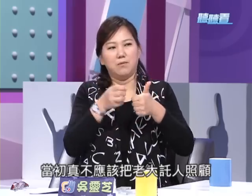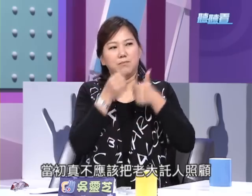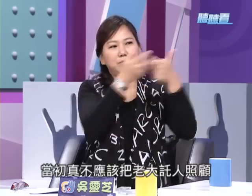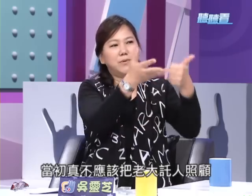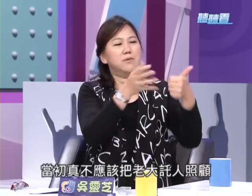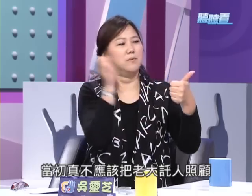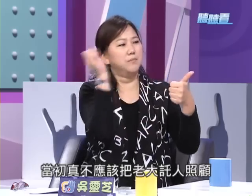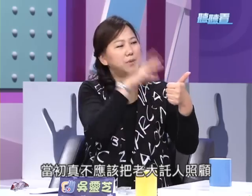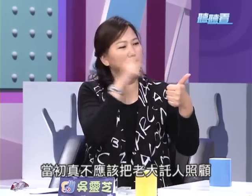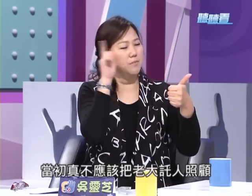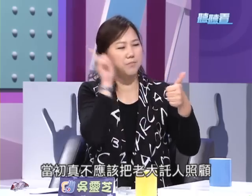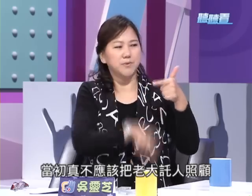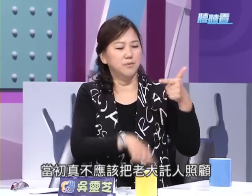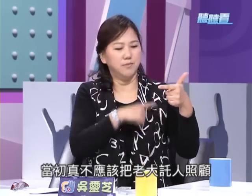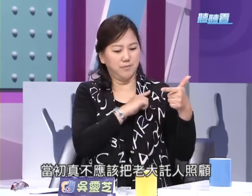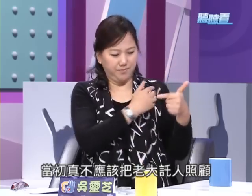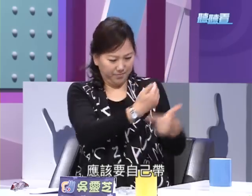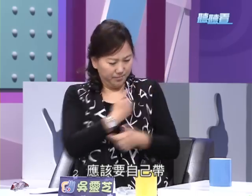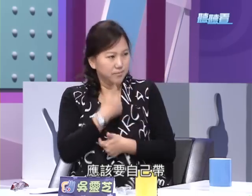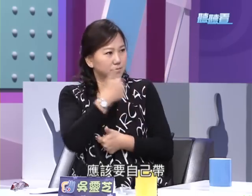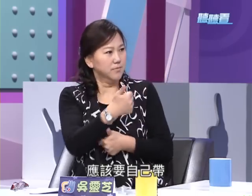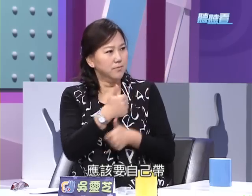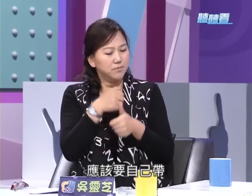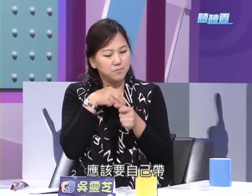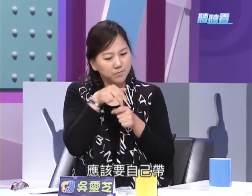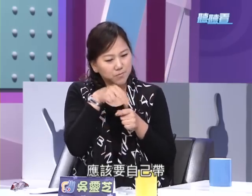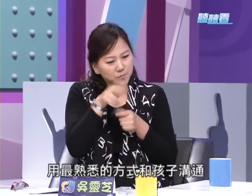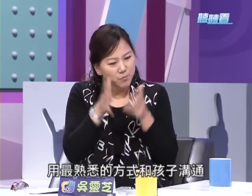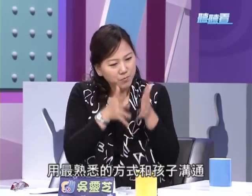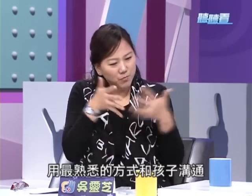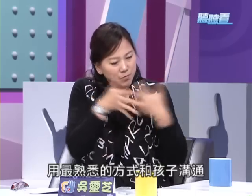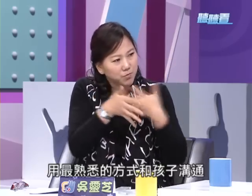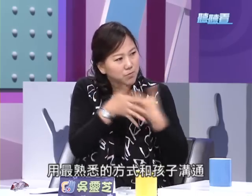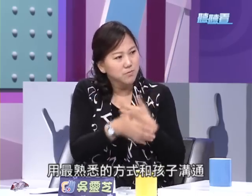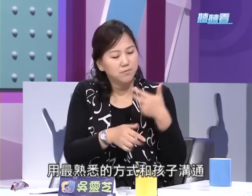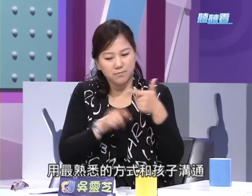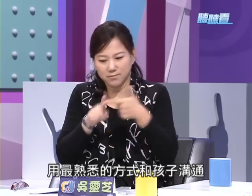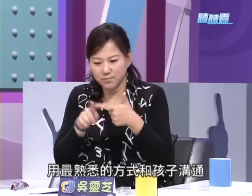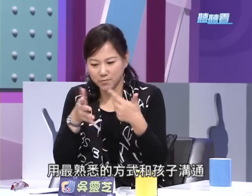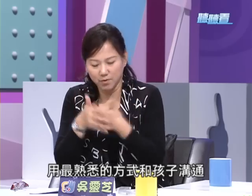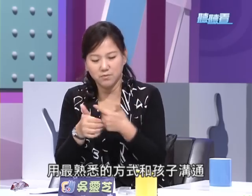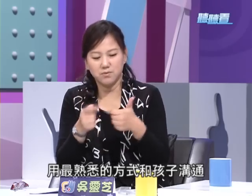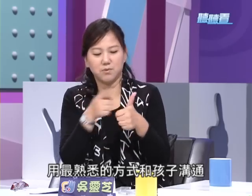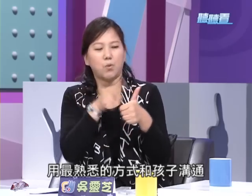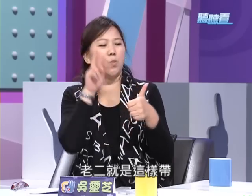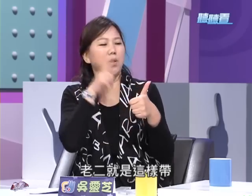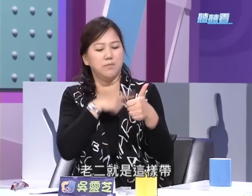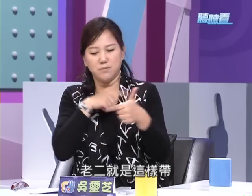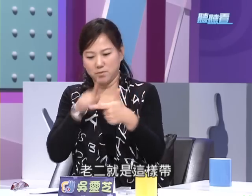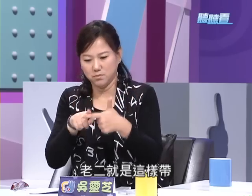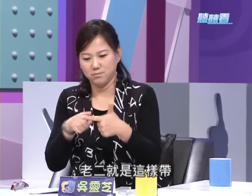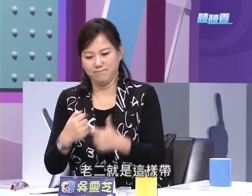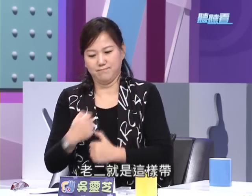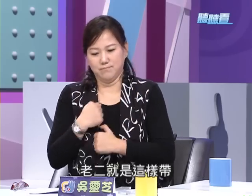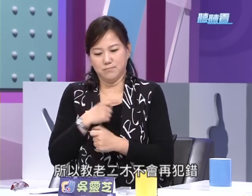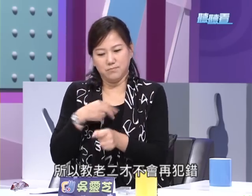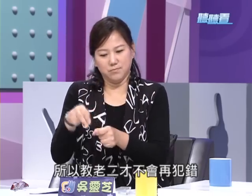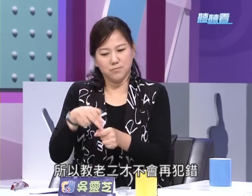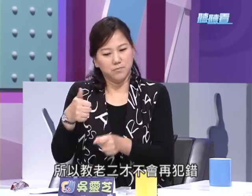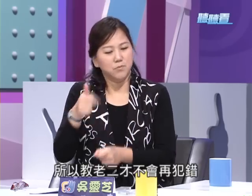不应该把老大托人照顾，应该要自己带，用最熟悉的方式和孩子沟通，老二就是这样带，所以教老二